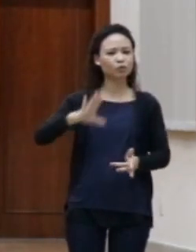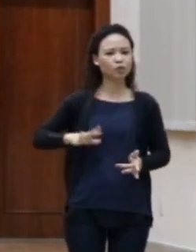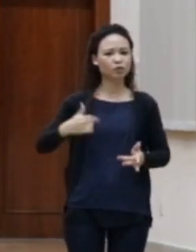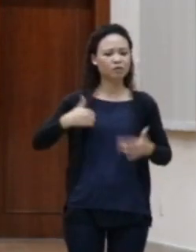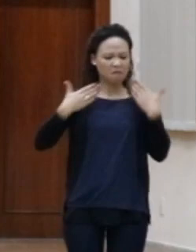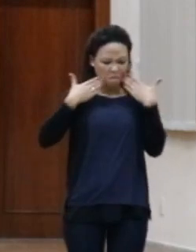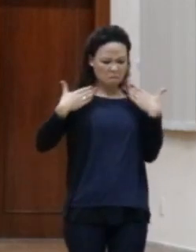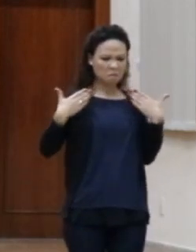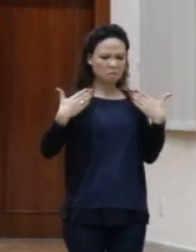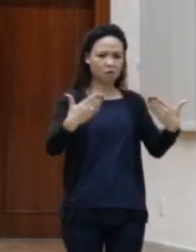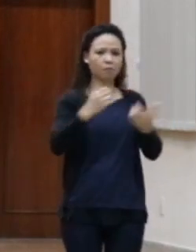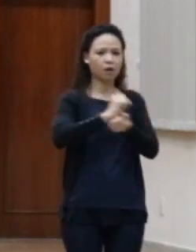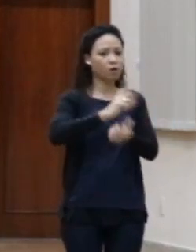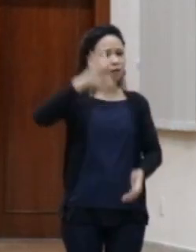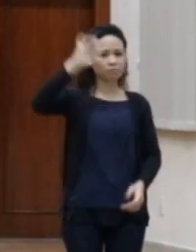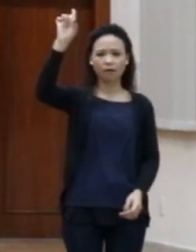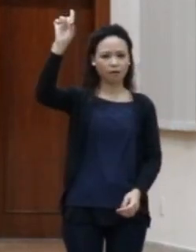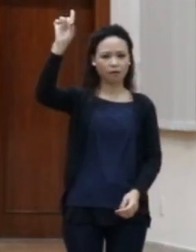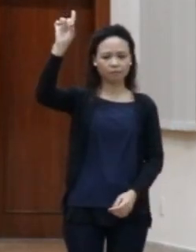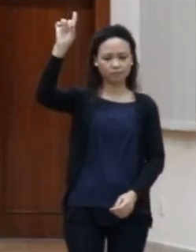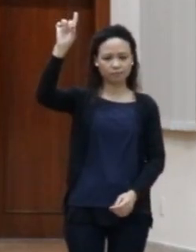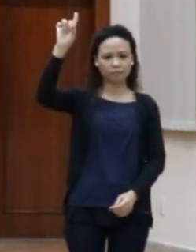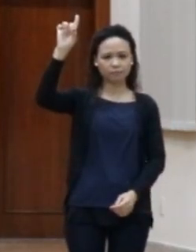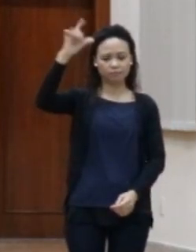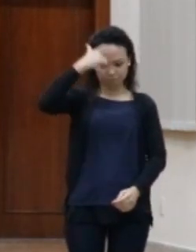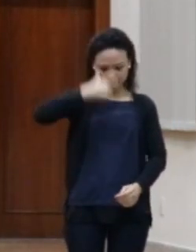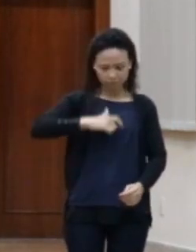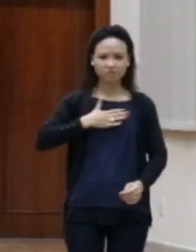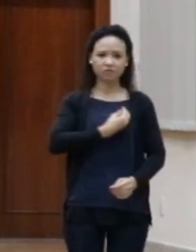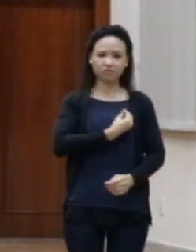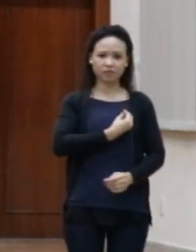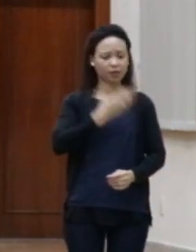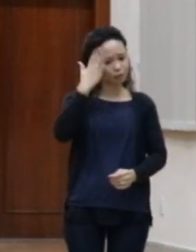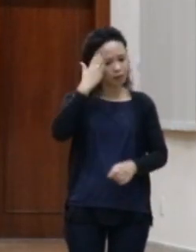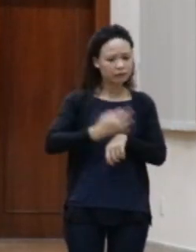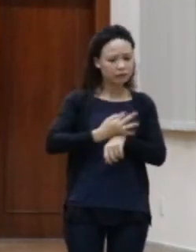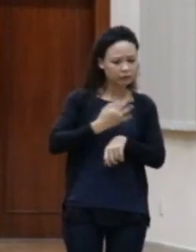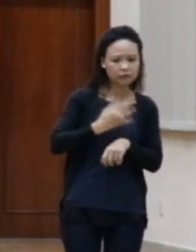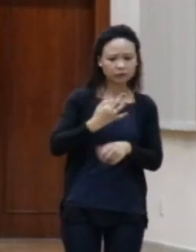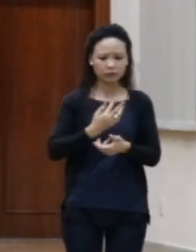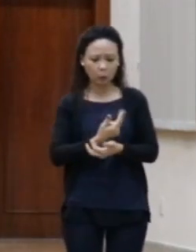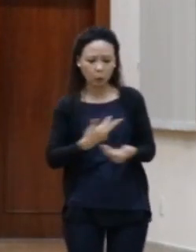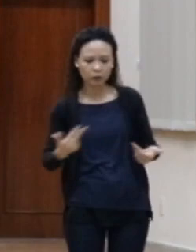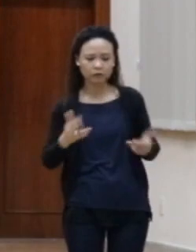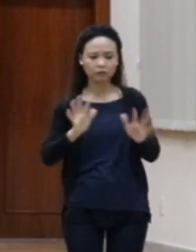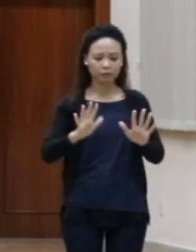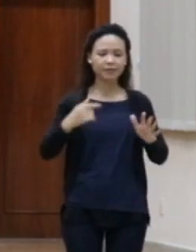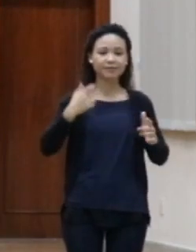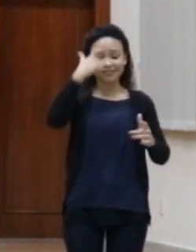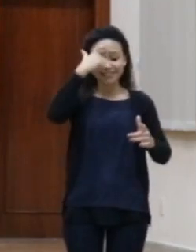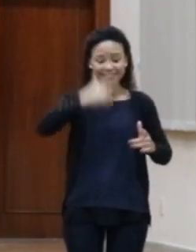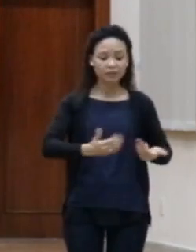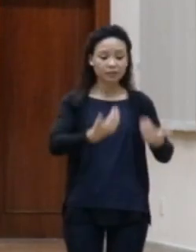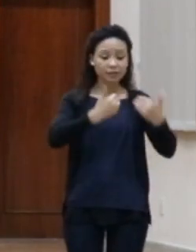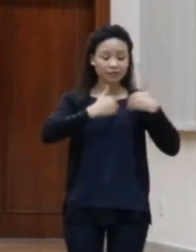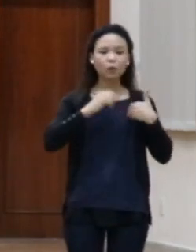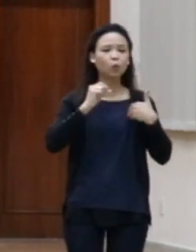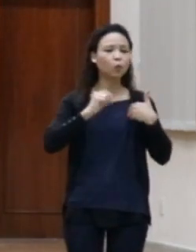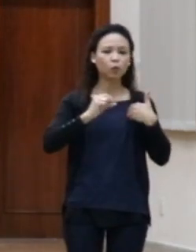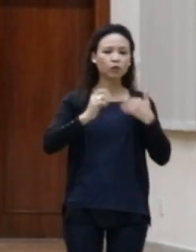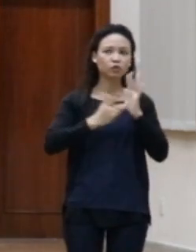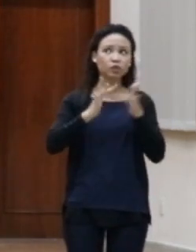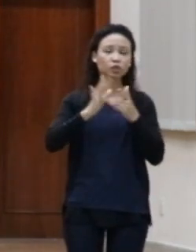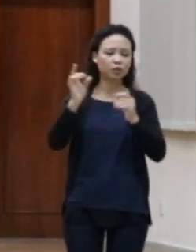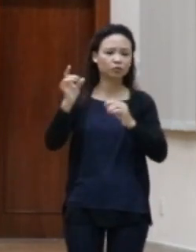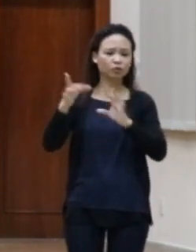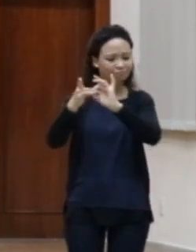ou seja, para a glória de Deus, quer pela vida, quer pela morte, porque para mim, o viver